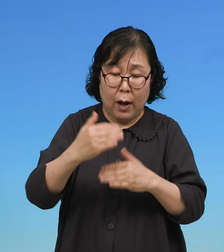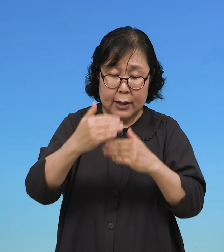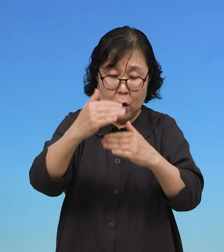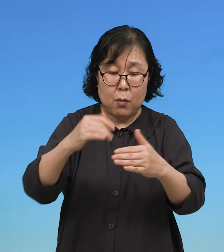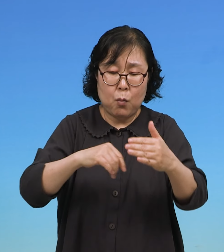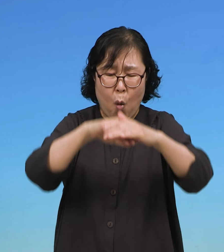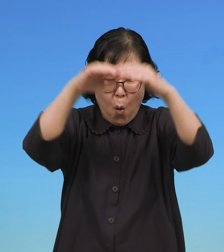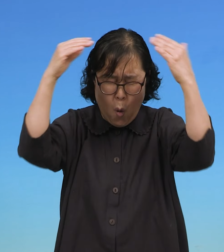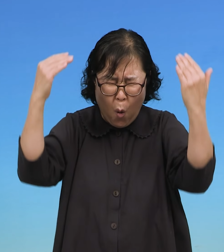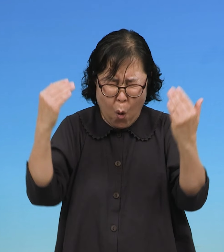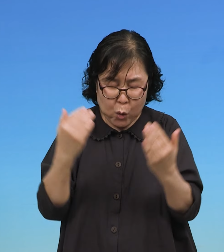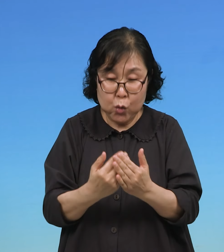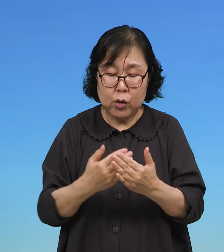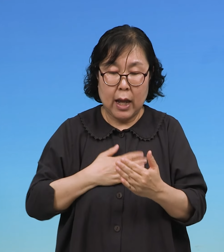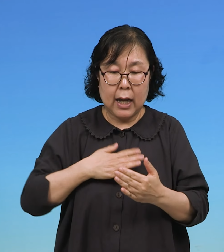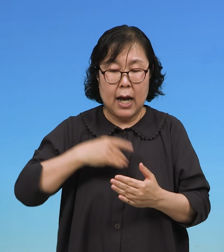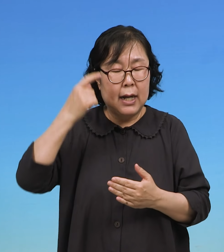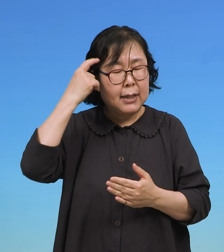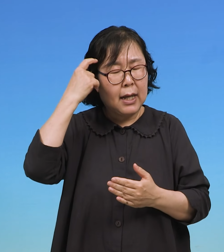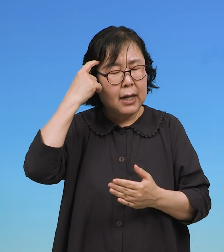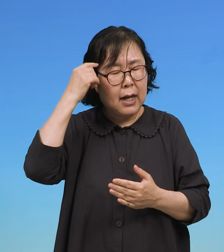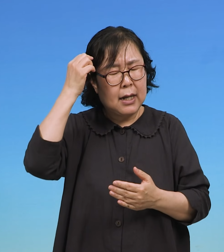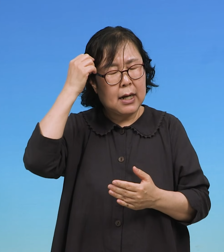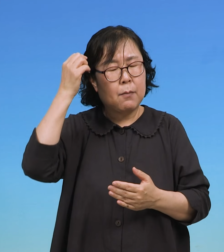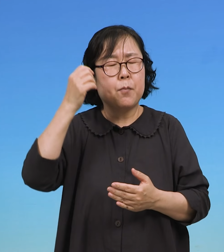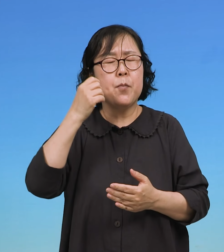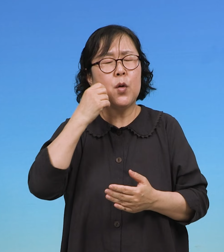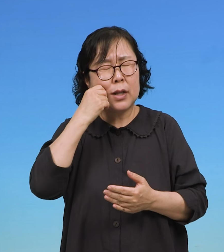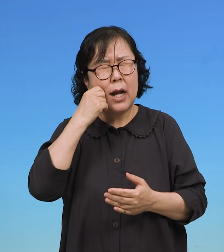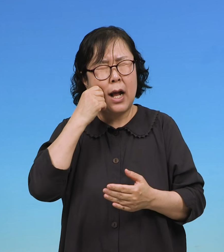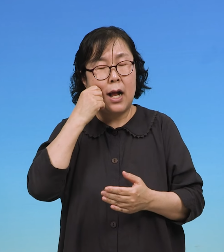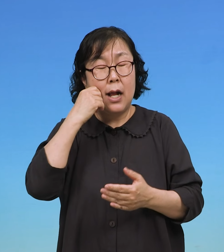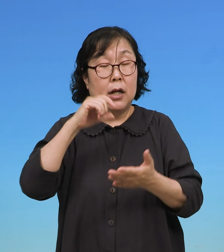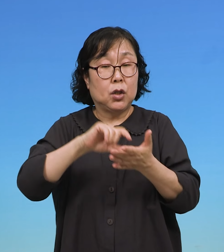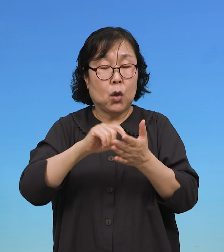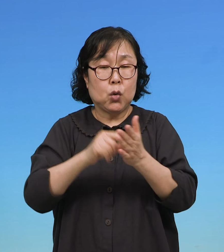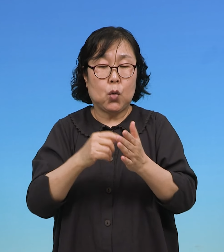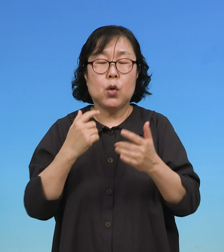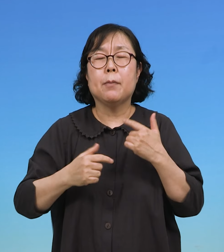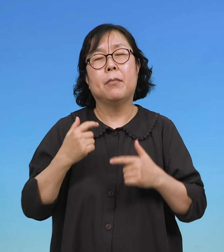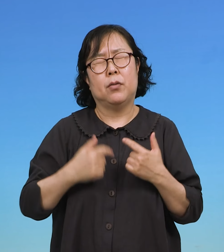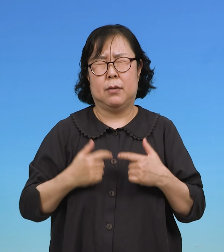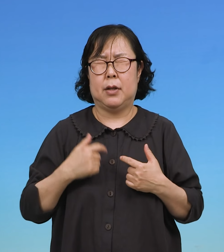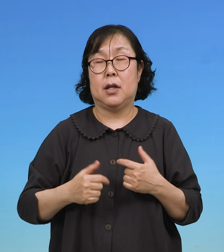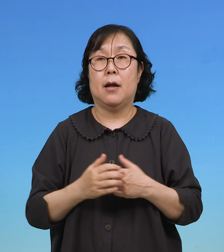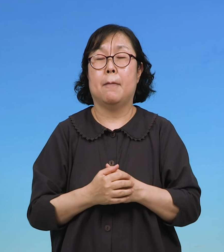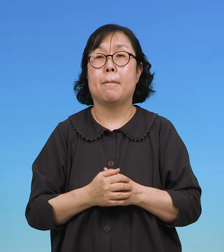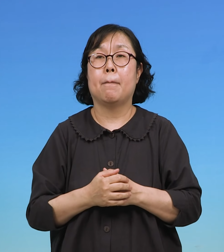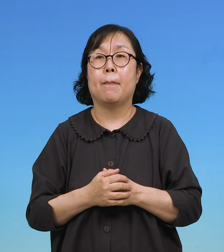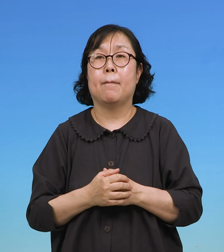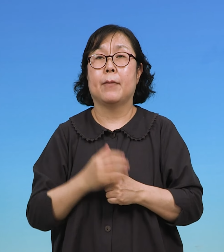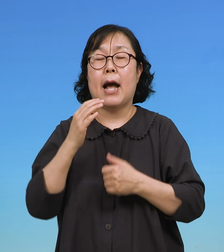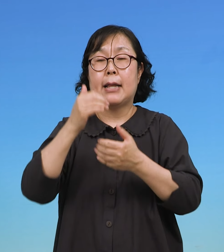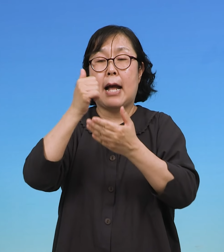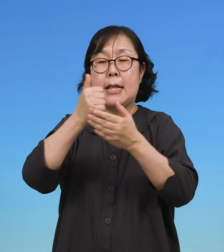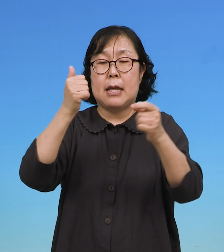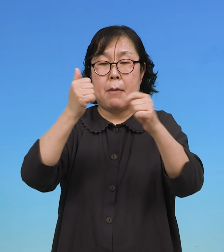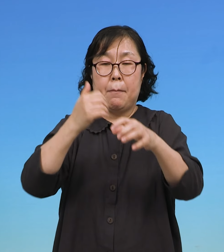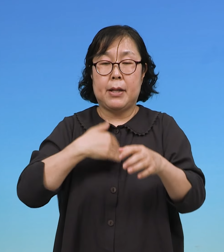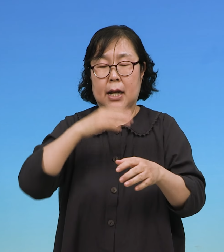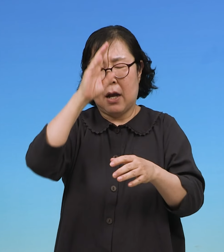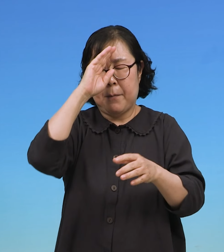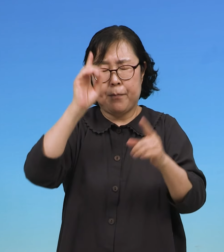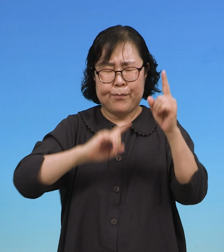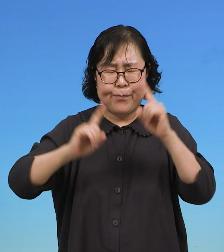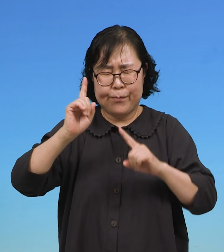상상을 초월해요. 그래서 그게 대접을 잘 받고 호의를 베풀어서 기쁜 것이 아니라 너무 하나님 앞에